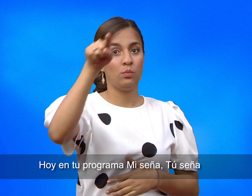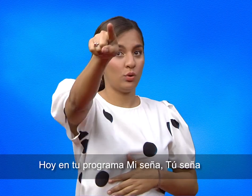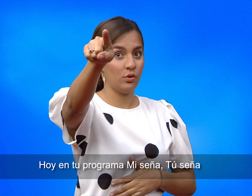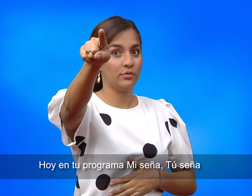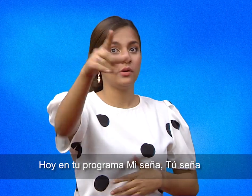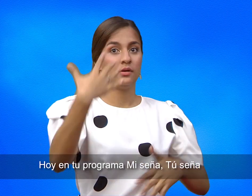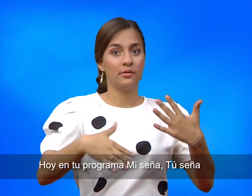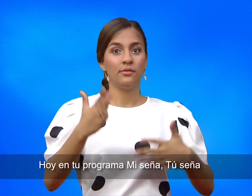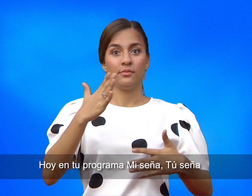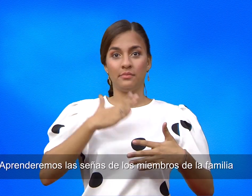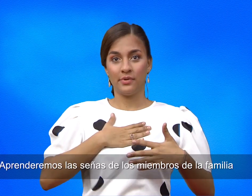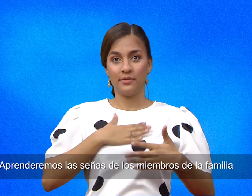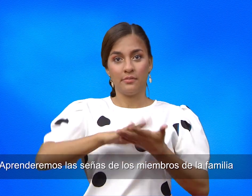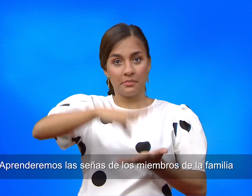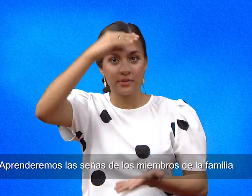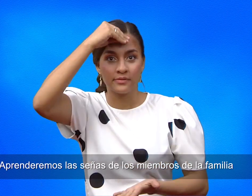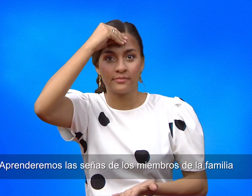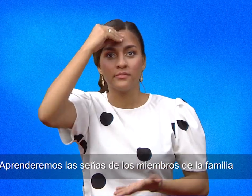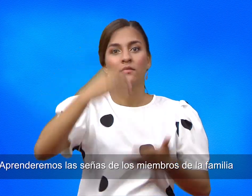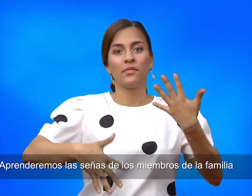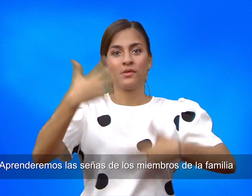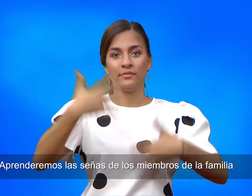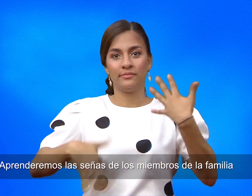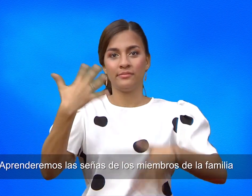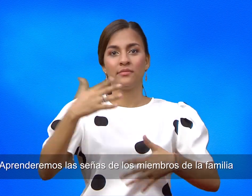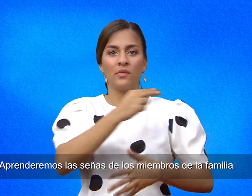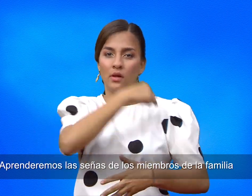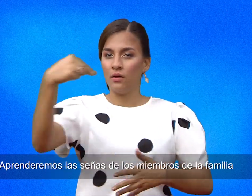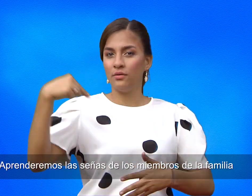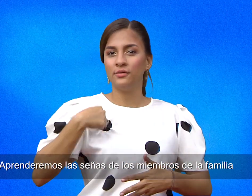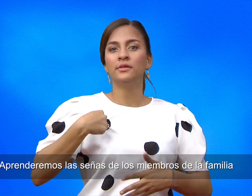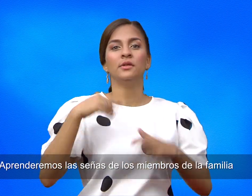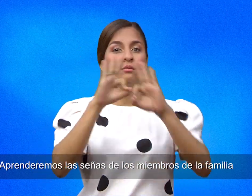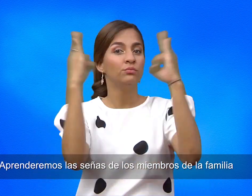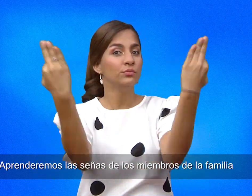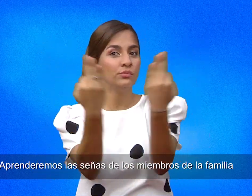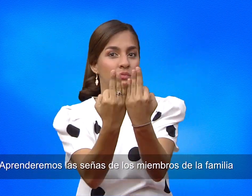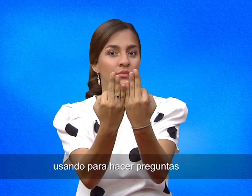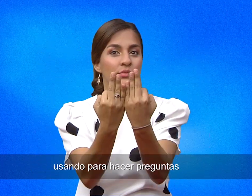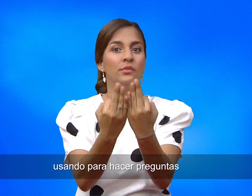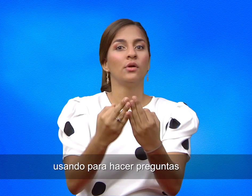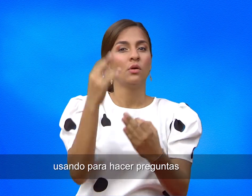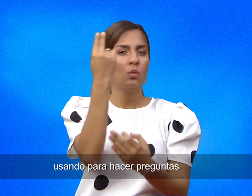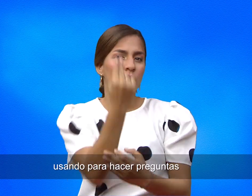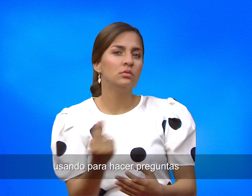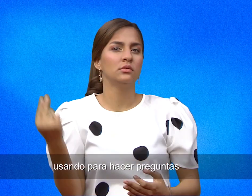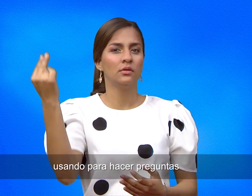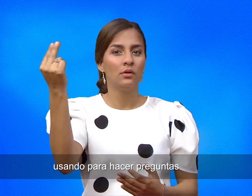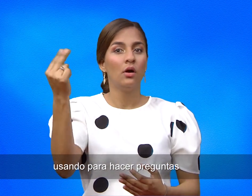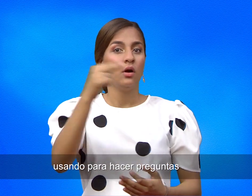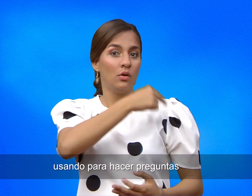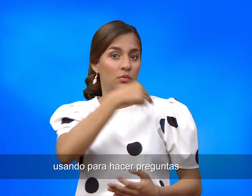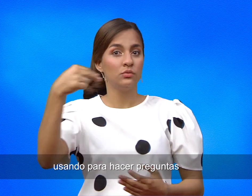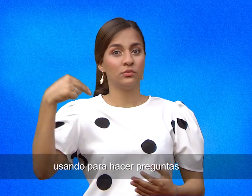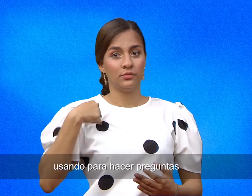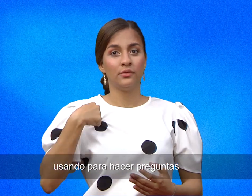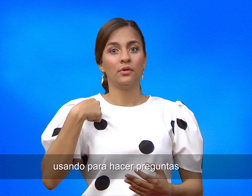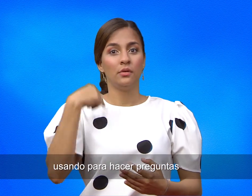Tu Seña, aprenderemos señas de miembros de la familia usando para hacer